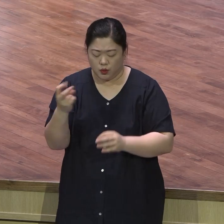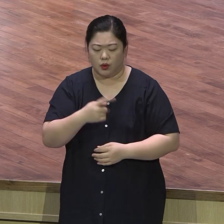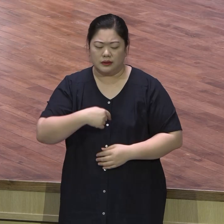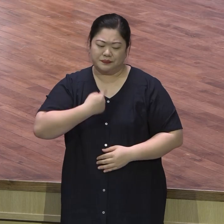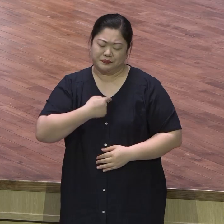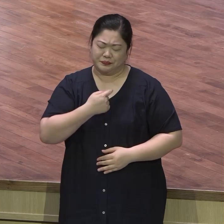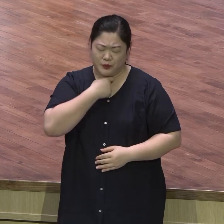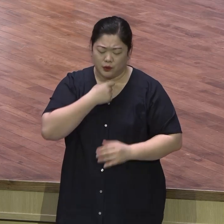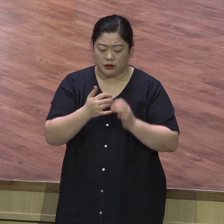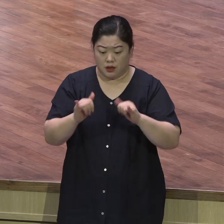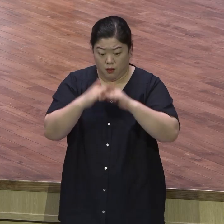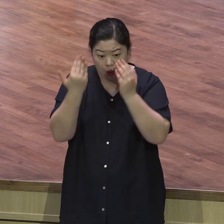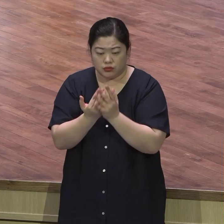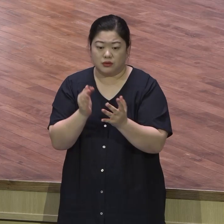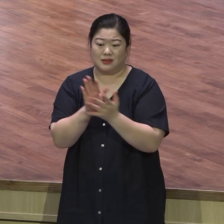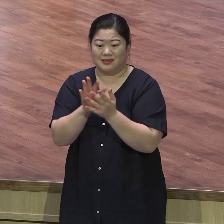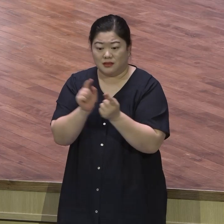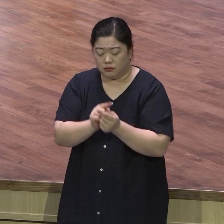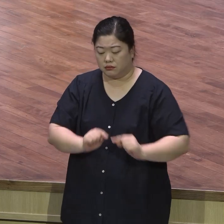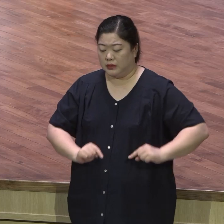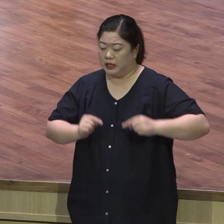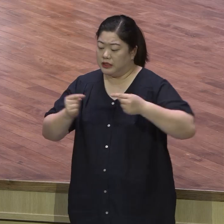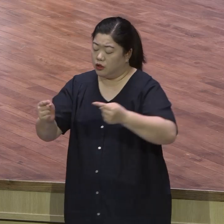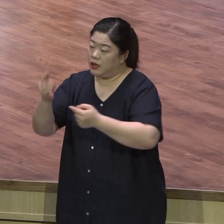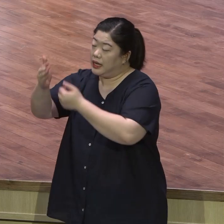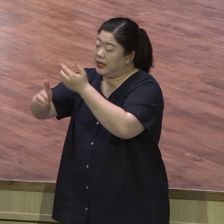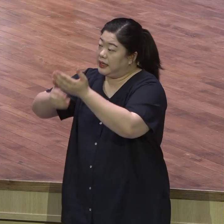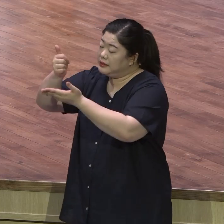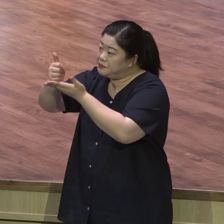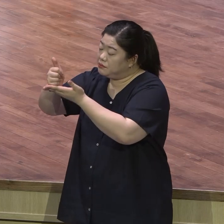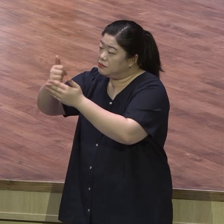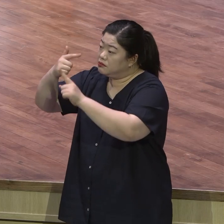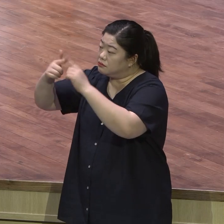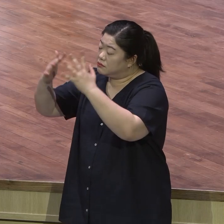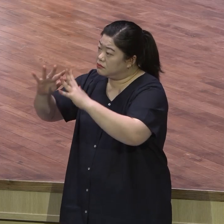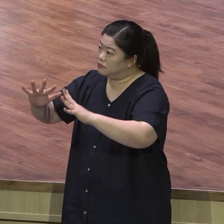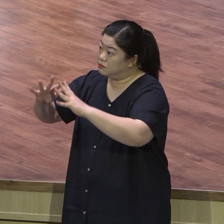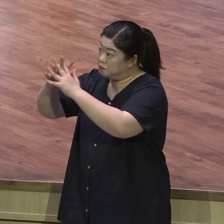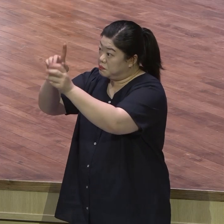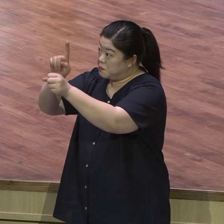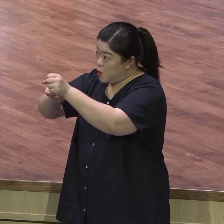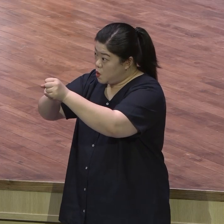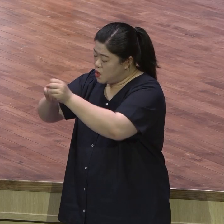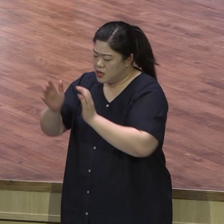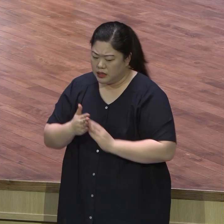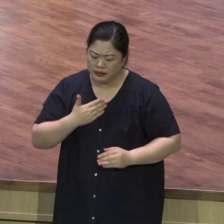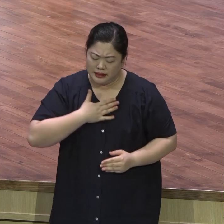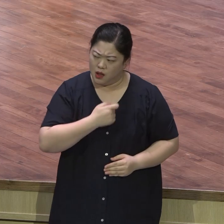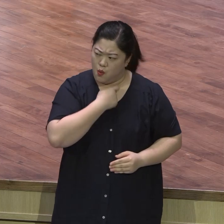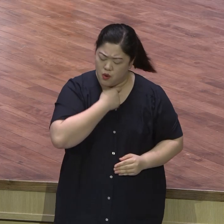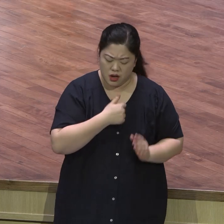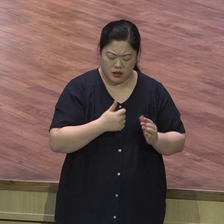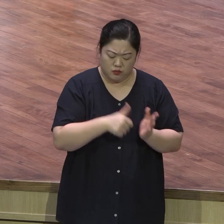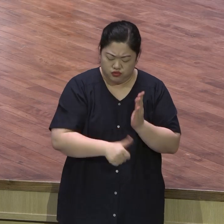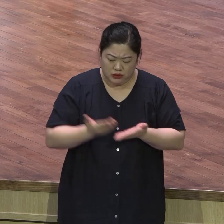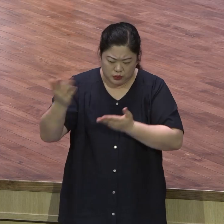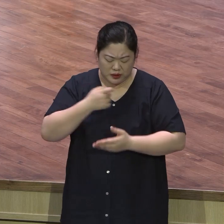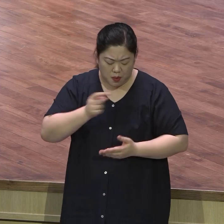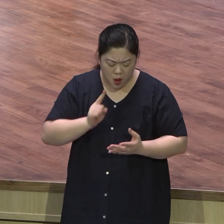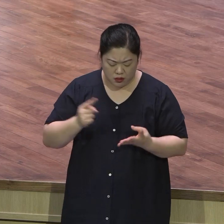모든 자가 와서 여호와 하나님 앞에 성막을 짓기 위하여 예물을 들었다. 본문